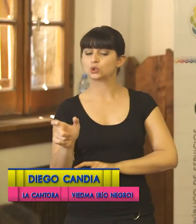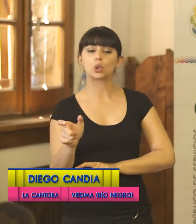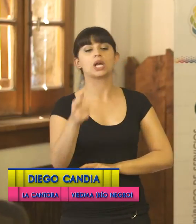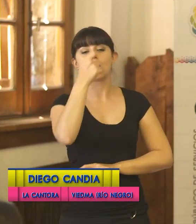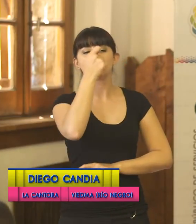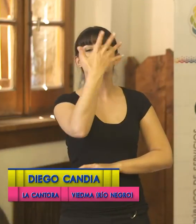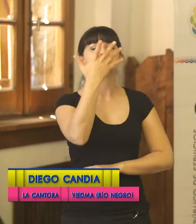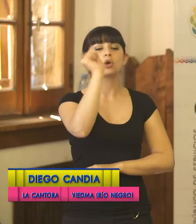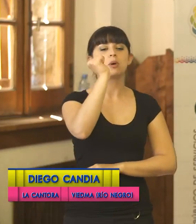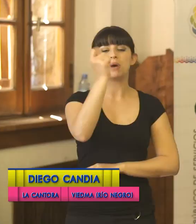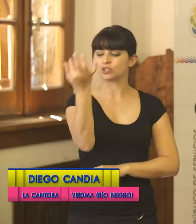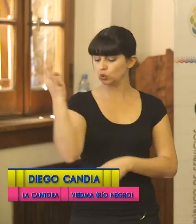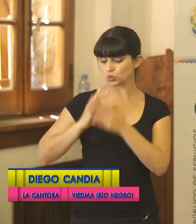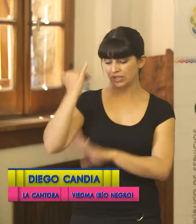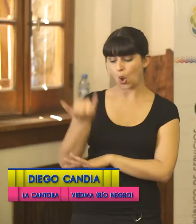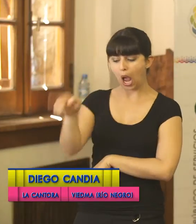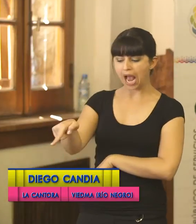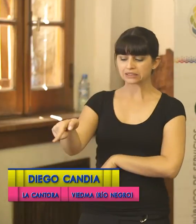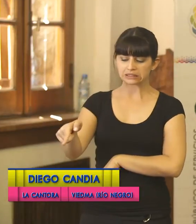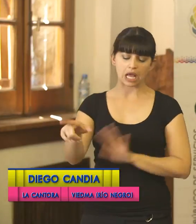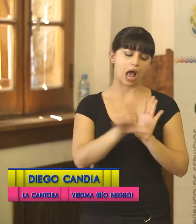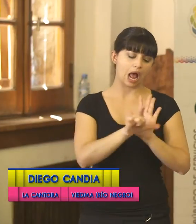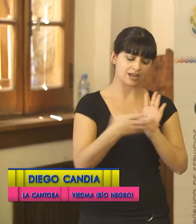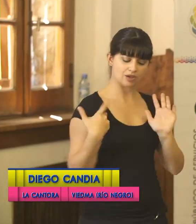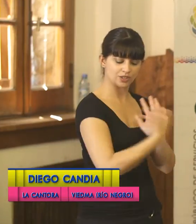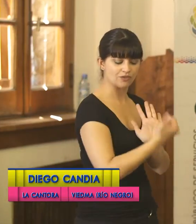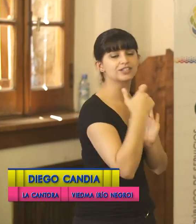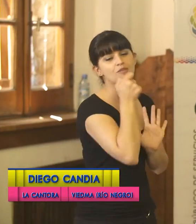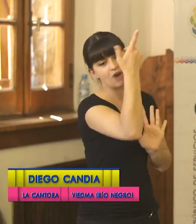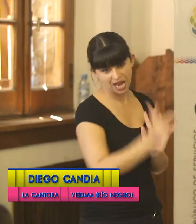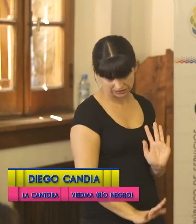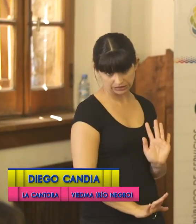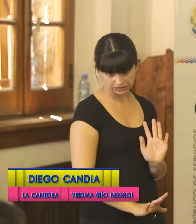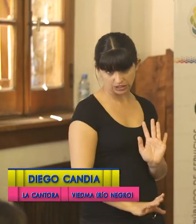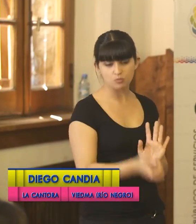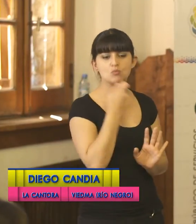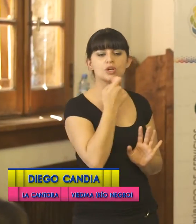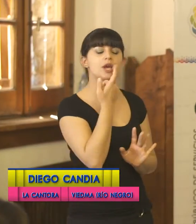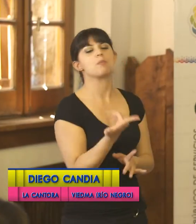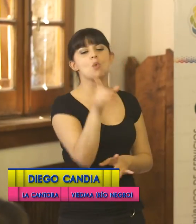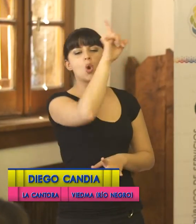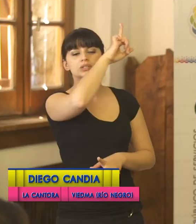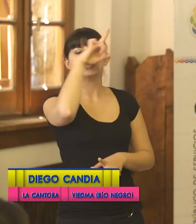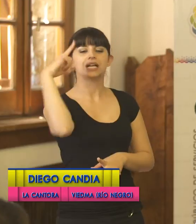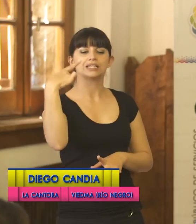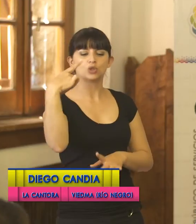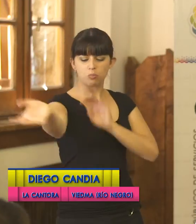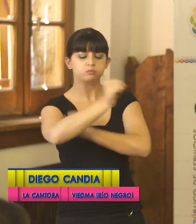ley entonces y eso también lo tenemos que decir cuando vamos a hablar del terrorismo de estado' a compañeros